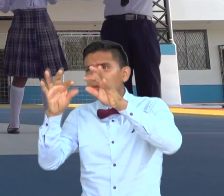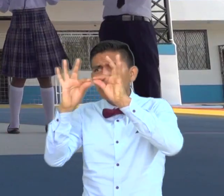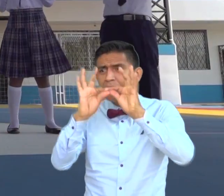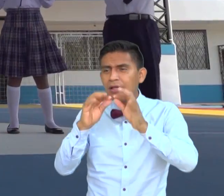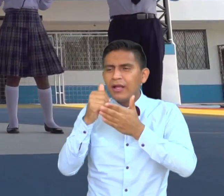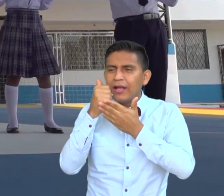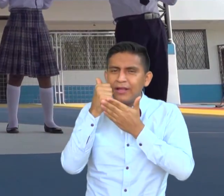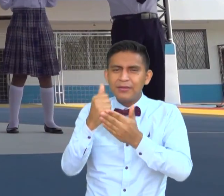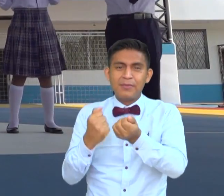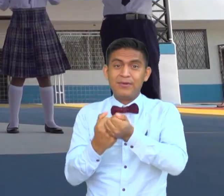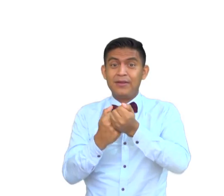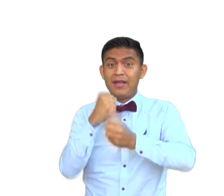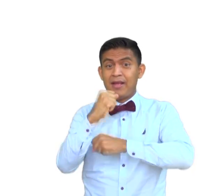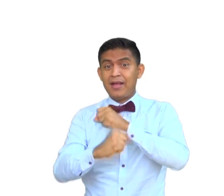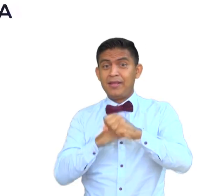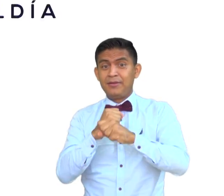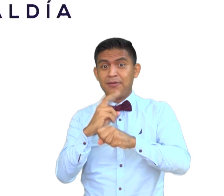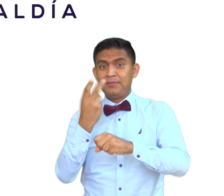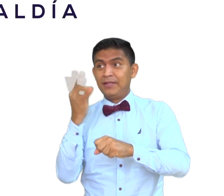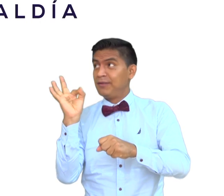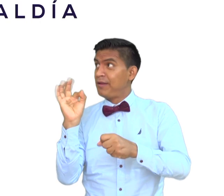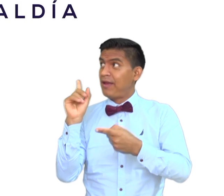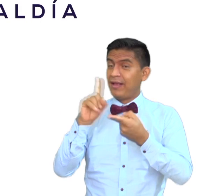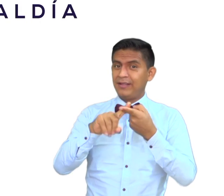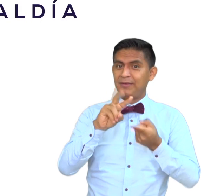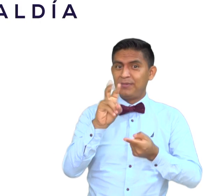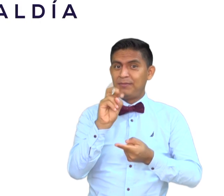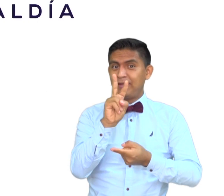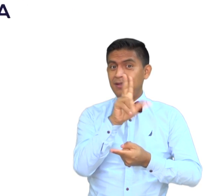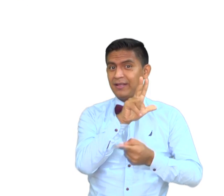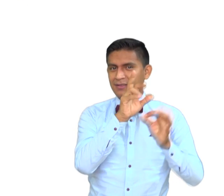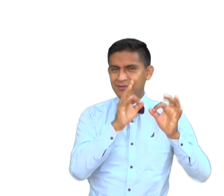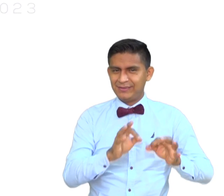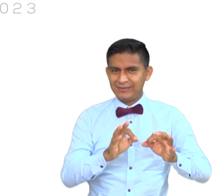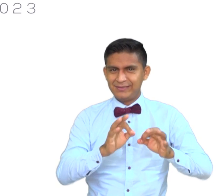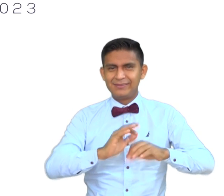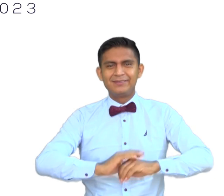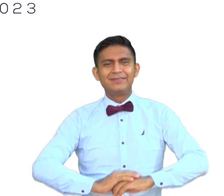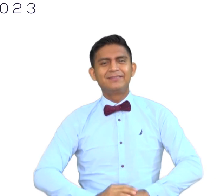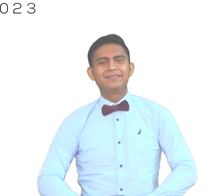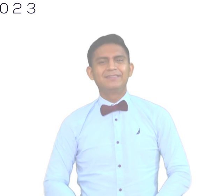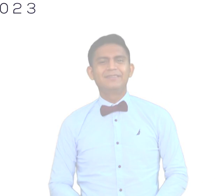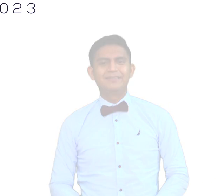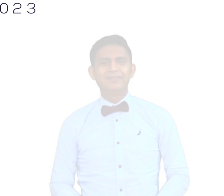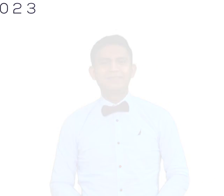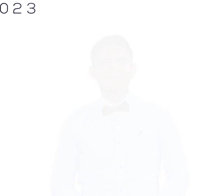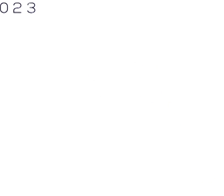acordes a sus necesidades. Administración 2019-2023.